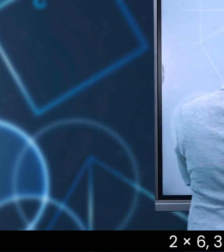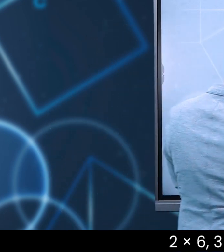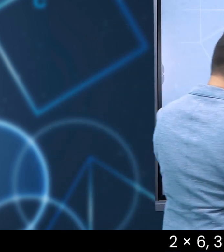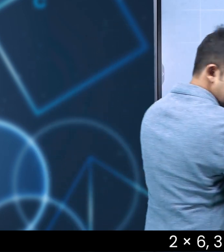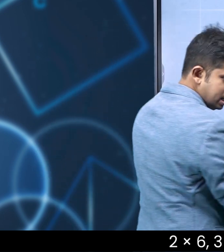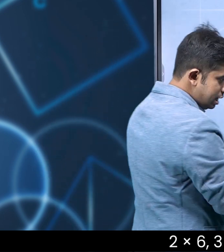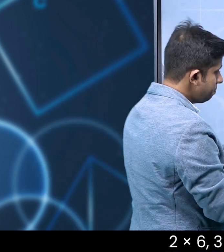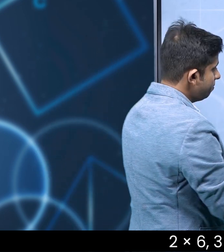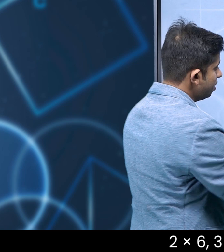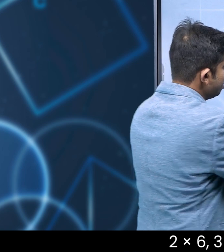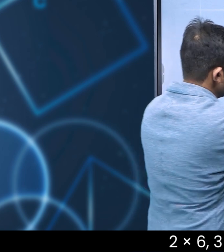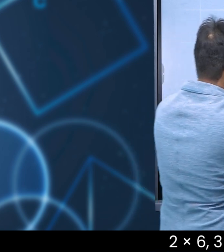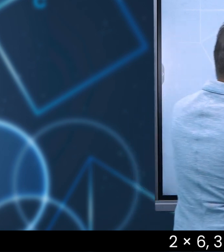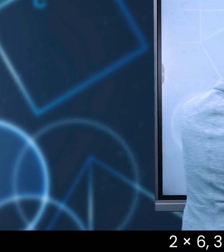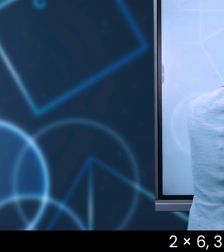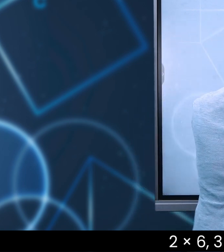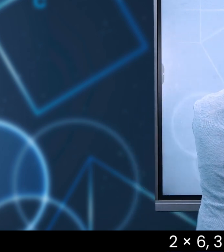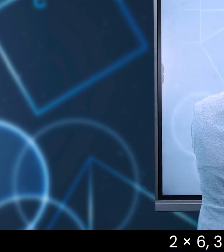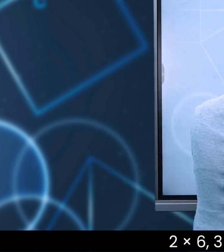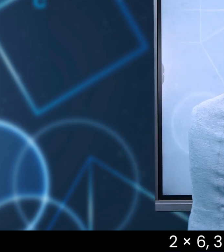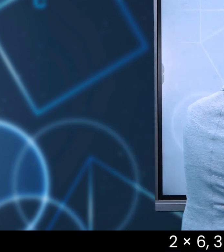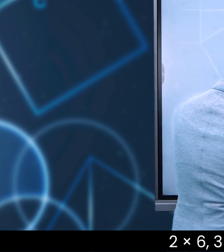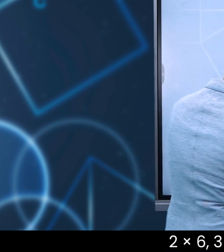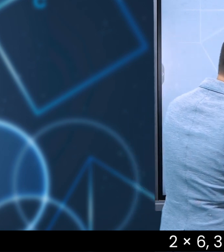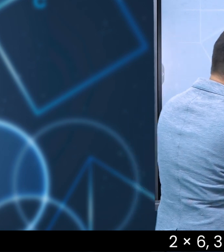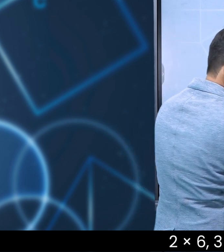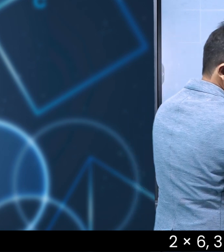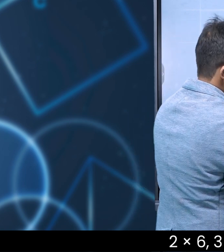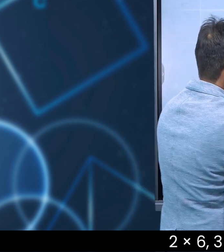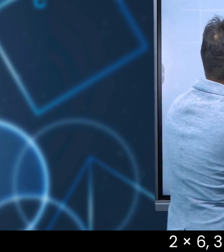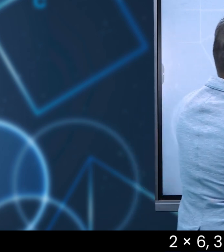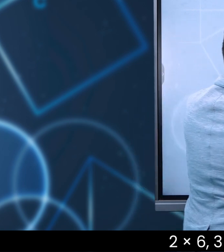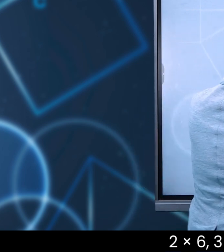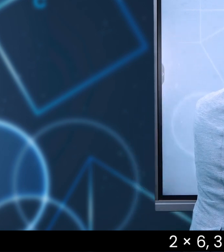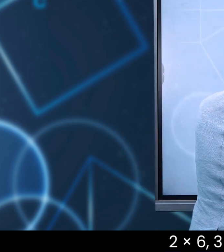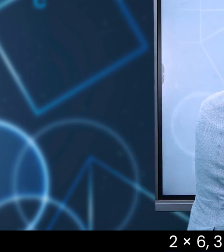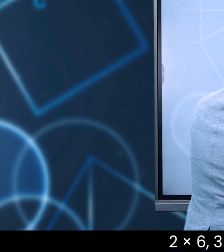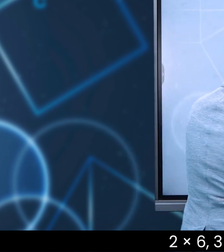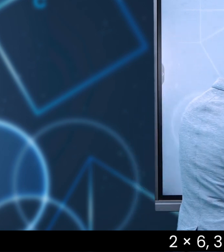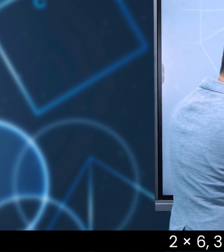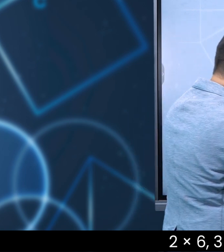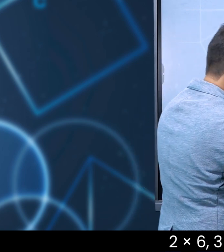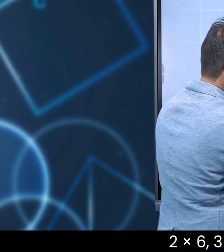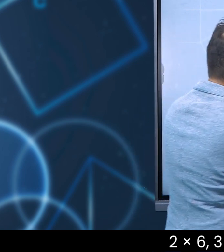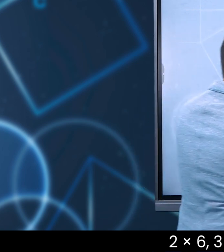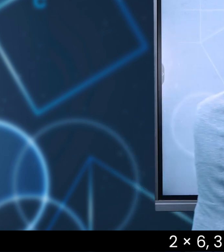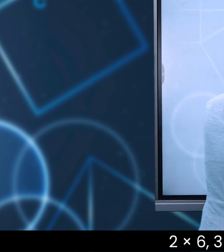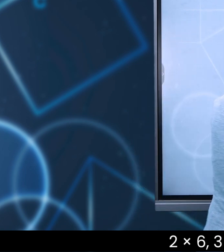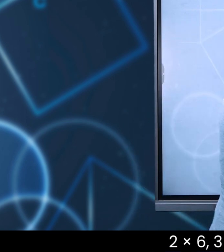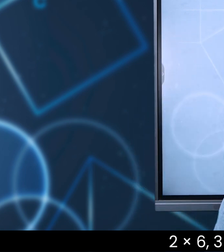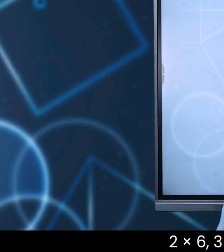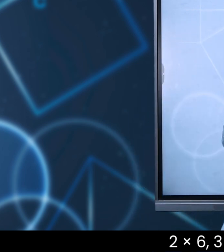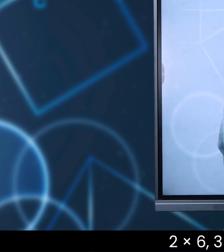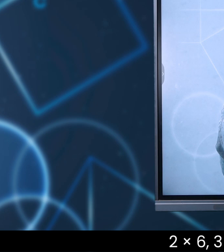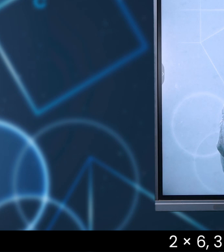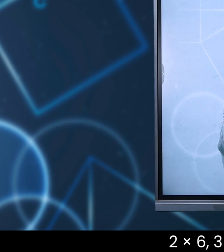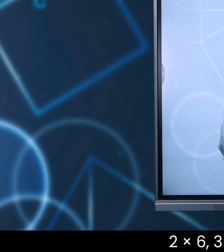1 गुणिले 12, 2 गुणिले 6, 3 गुणिले 4, 4 गुणिले 3, 6 गुणिले 2 आणि 12 गुणिले